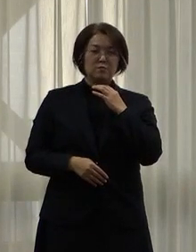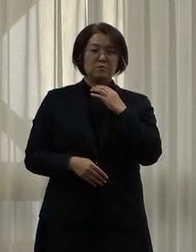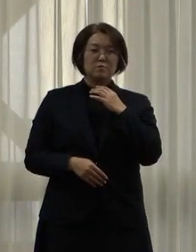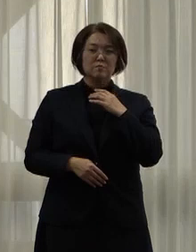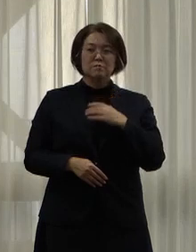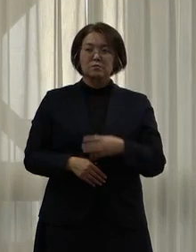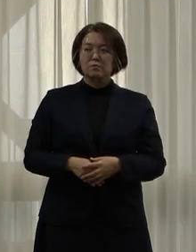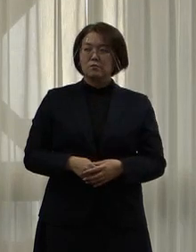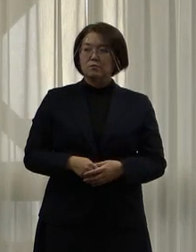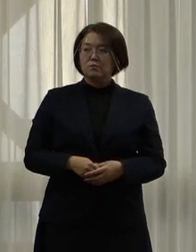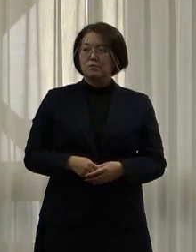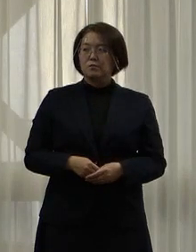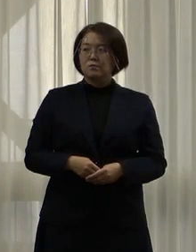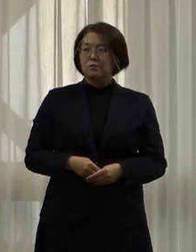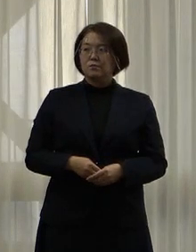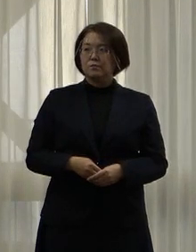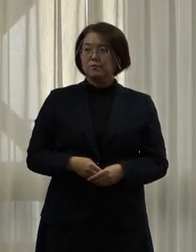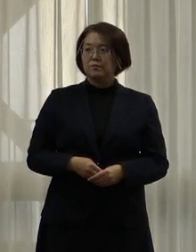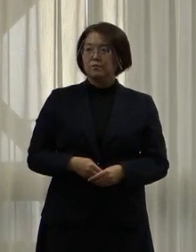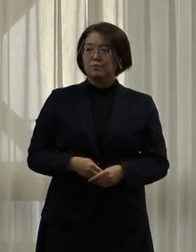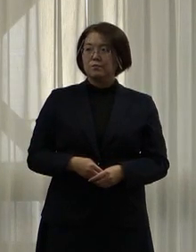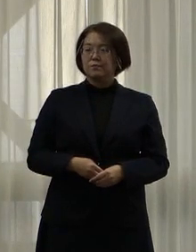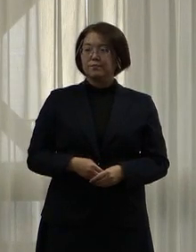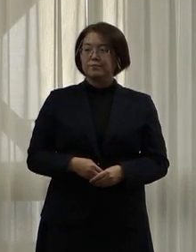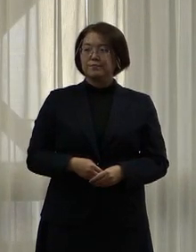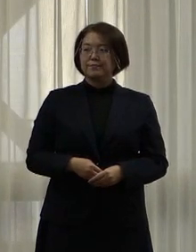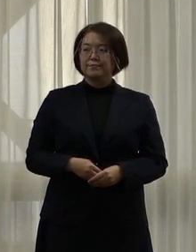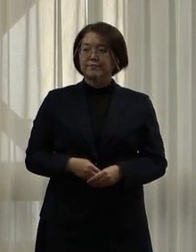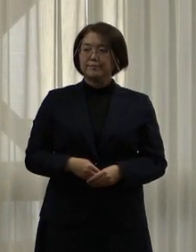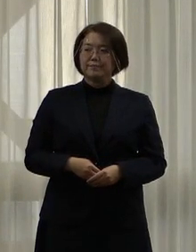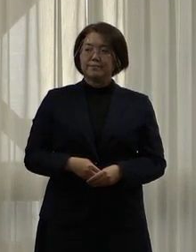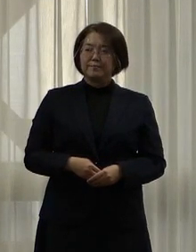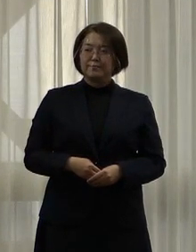はい、で、他ご質問ございますか。はい、 山